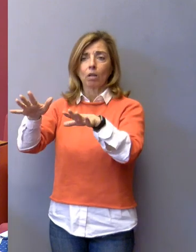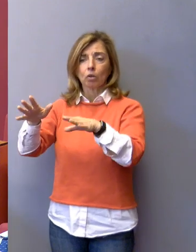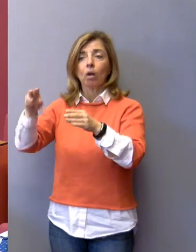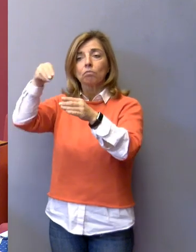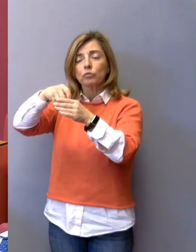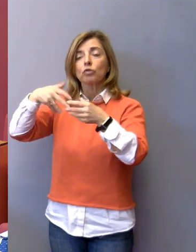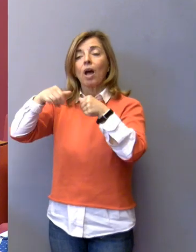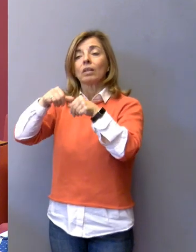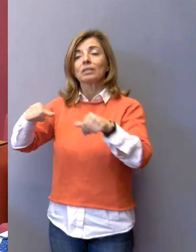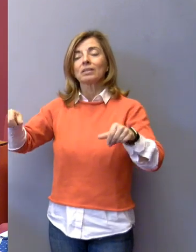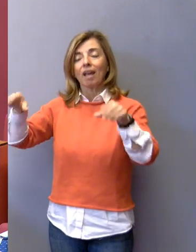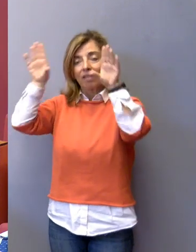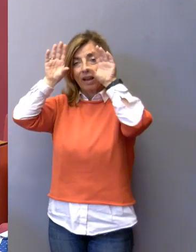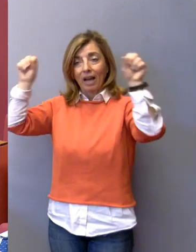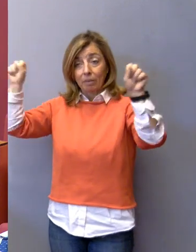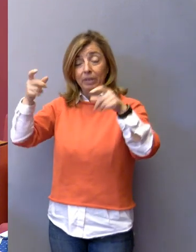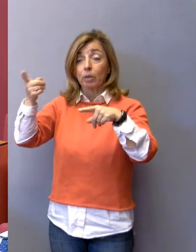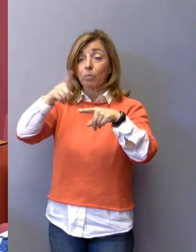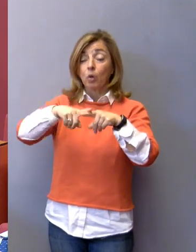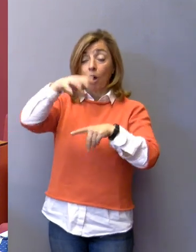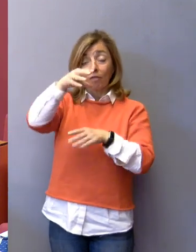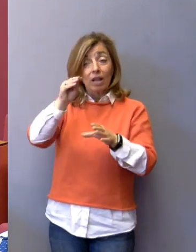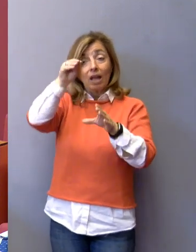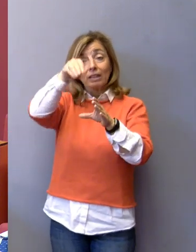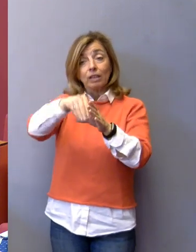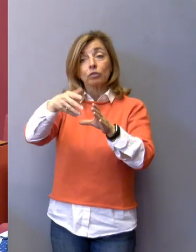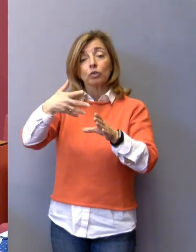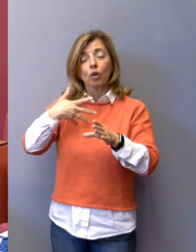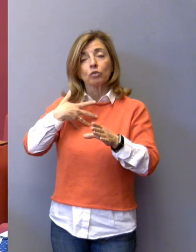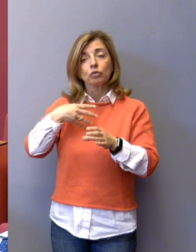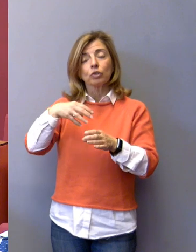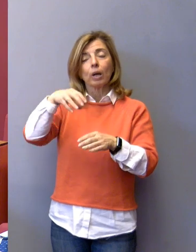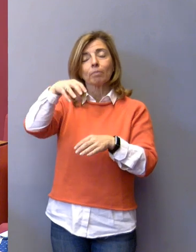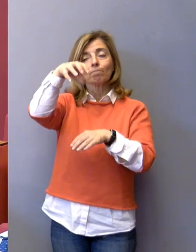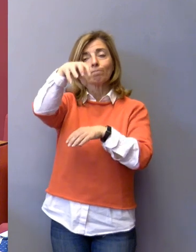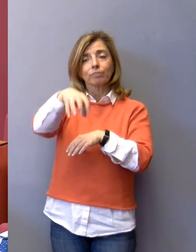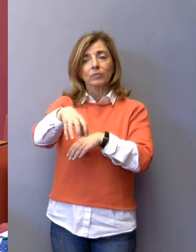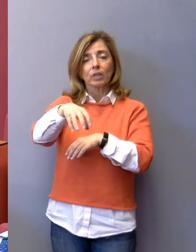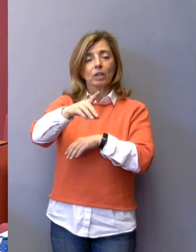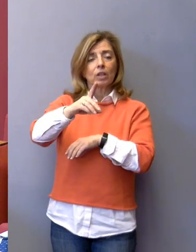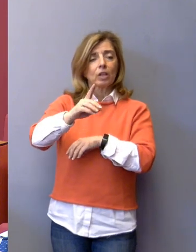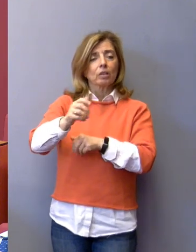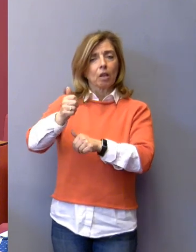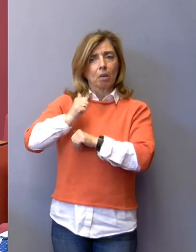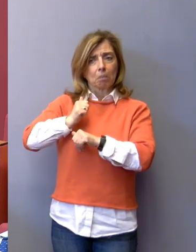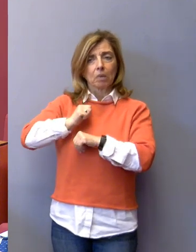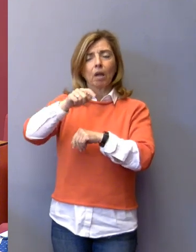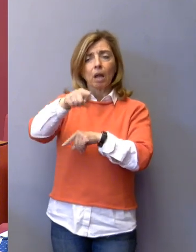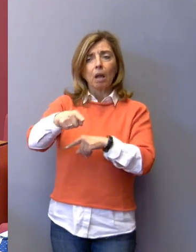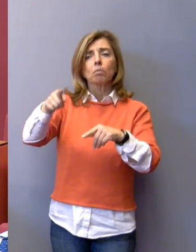dentro la villa c'è anche il presidio diciamo di presenza dei Chain J quindi nella palazzina più in basso vicino all'ingresso